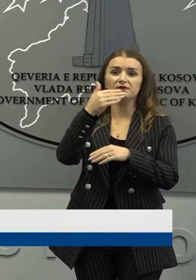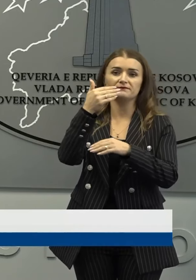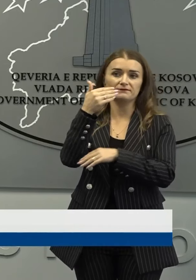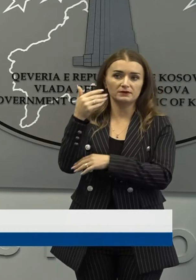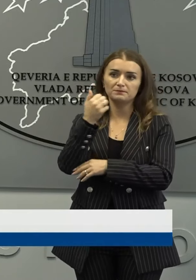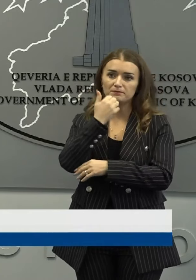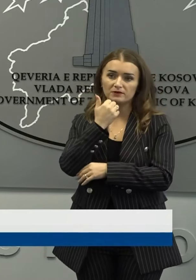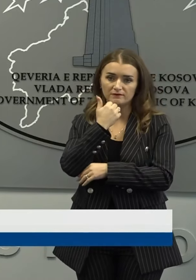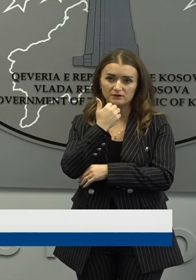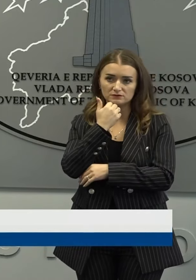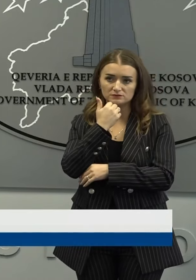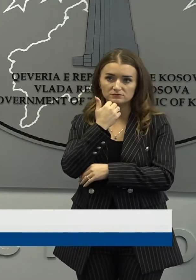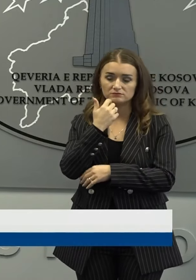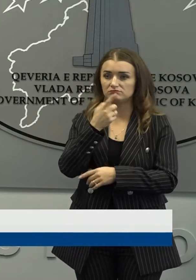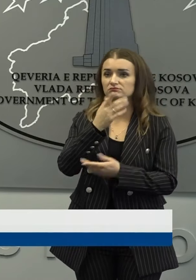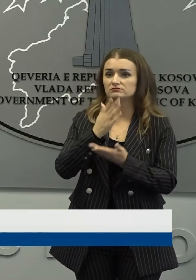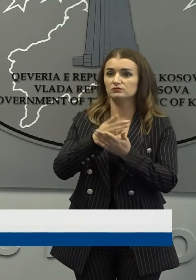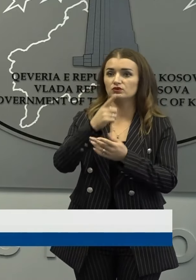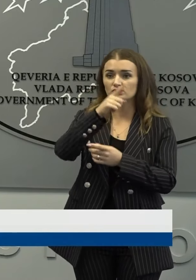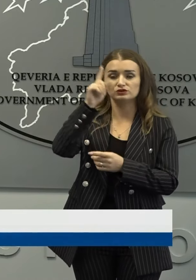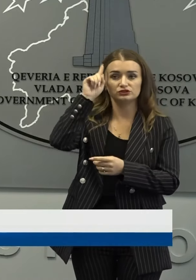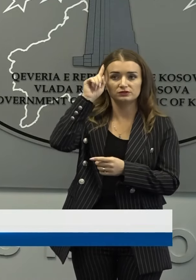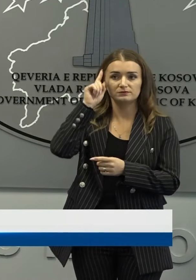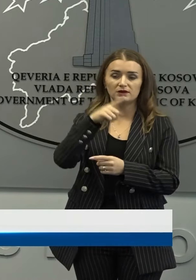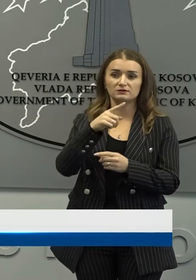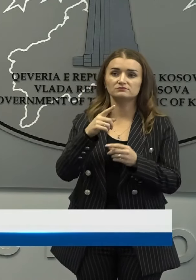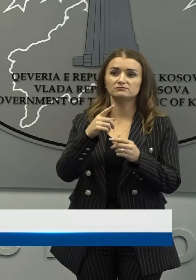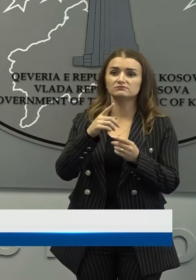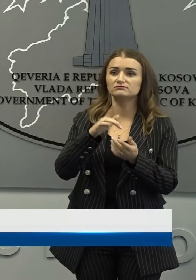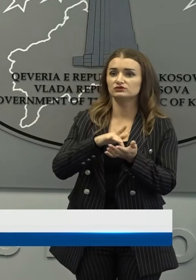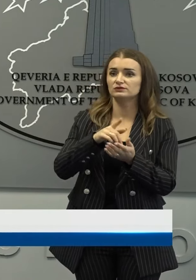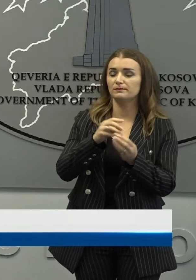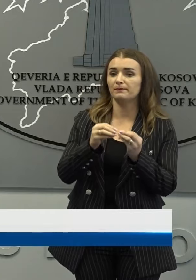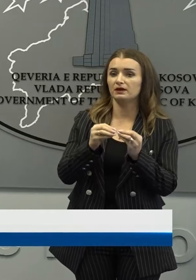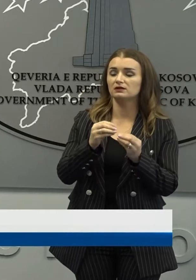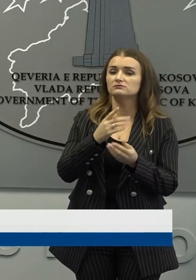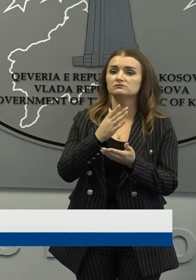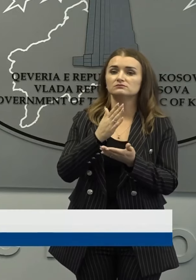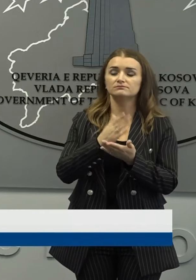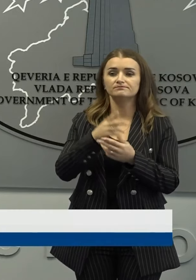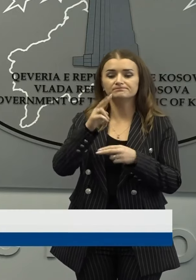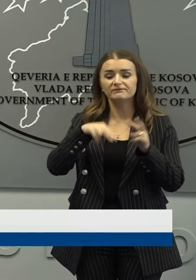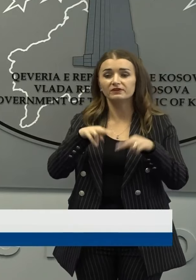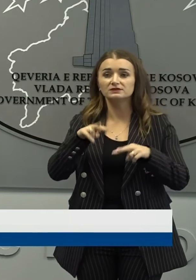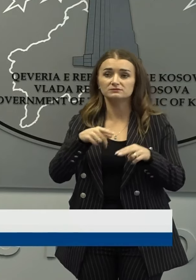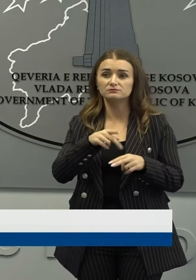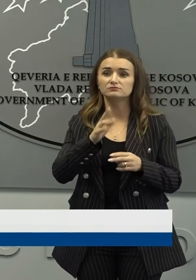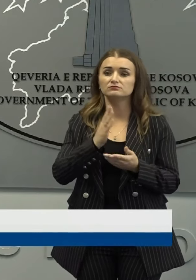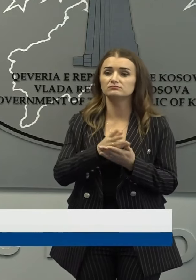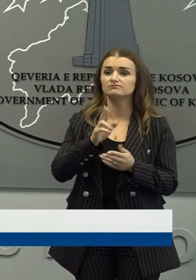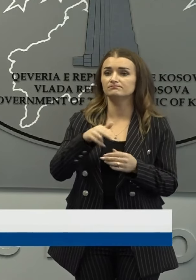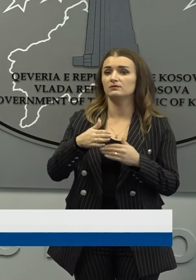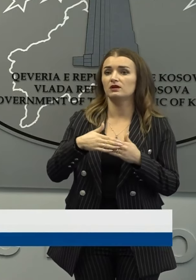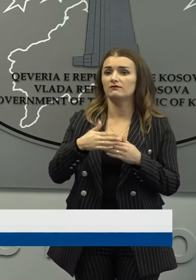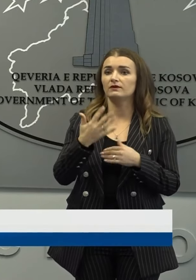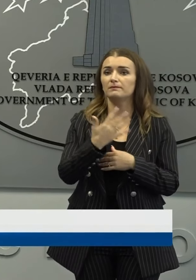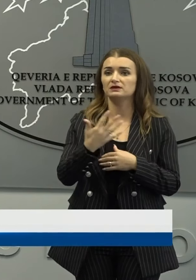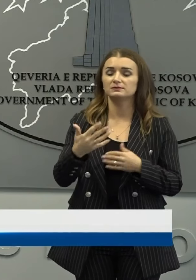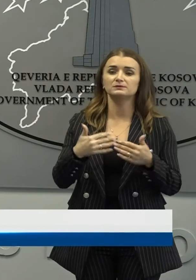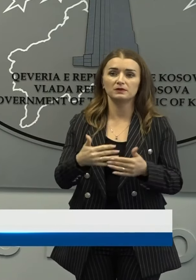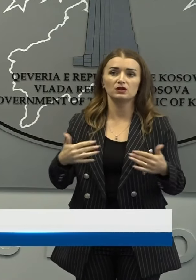studimi të German Economic Team të Berlinit, ka shkaktuar shpenzime prej rreth 55